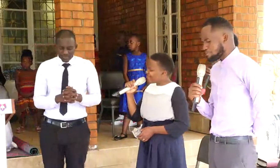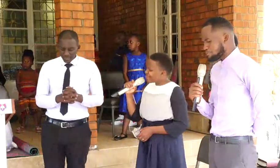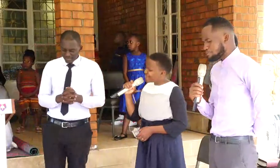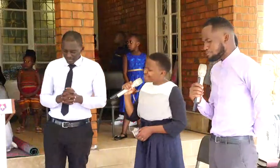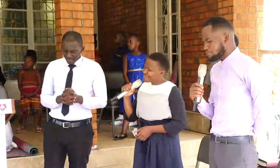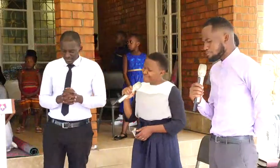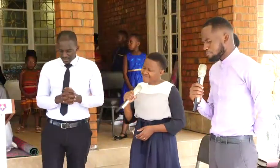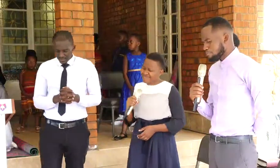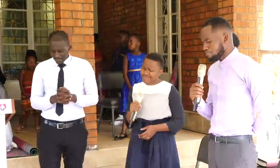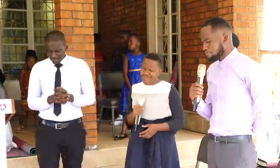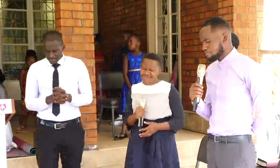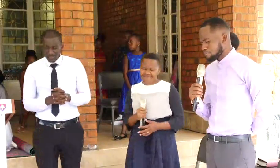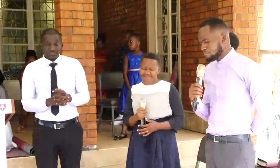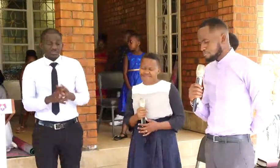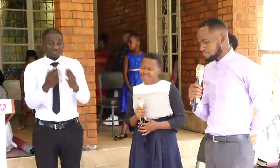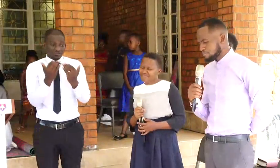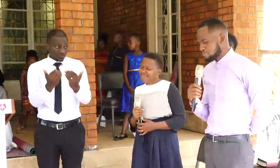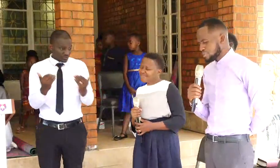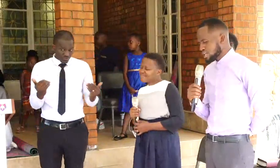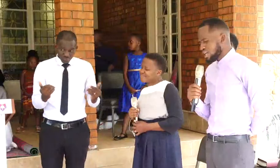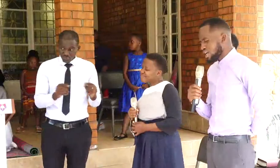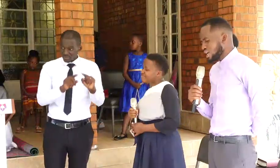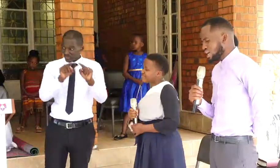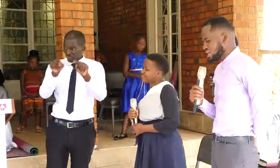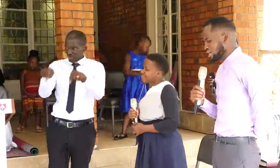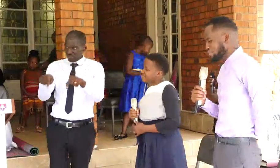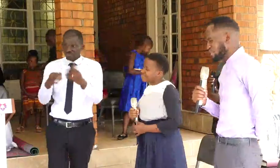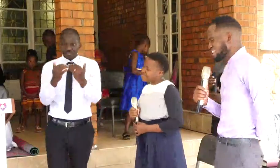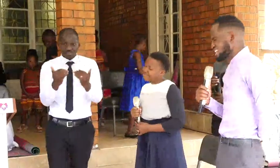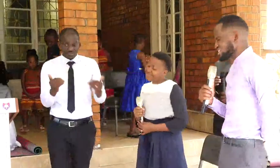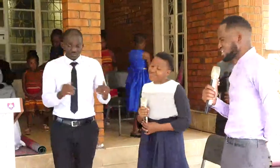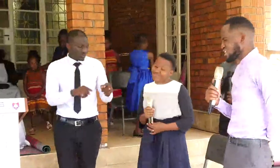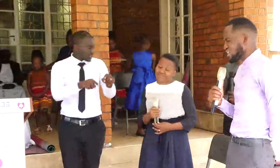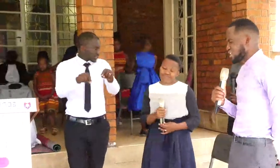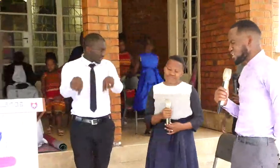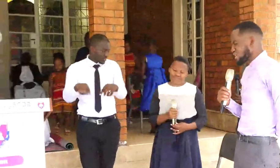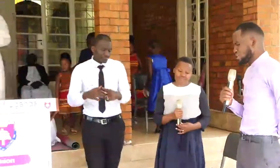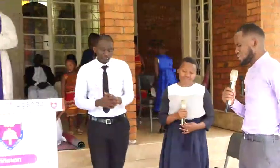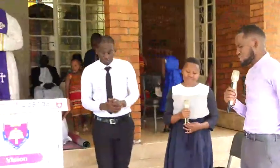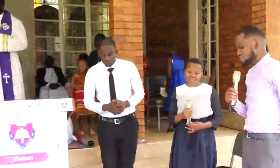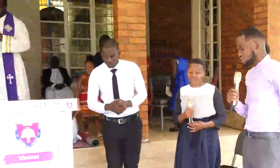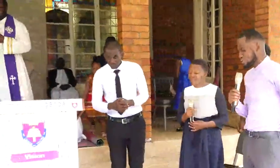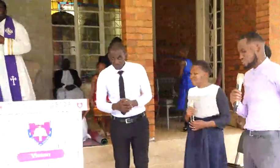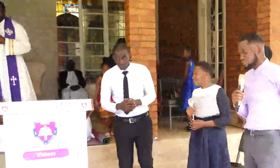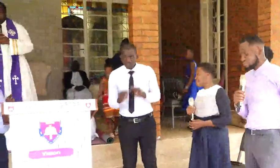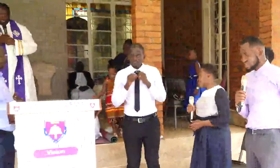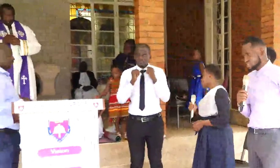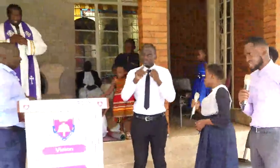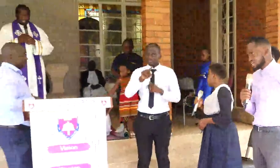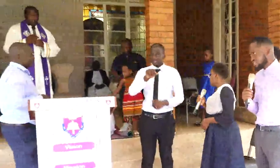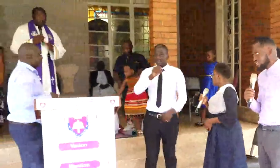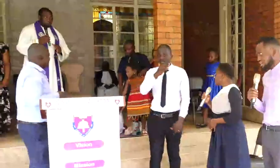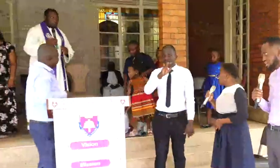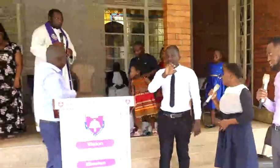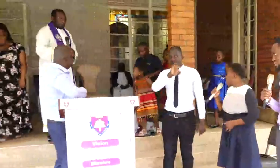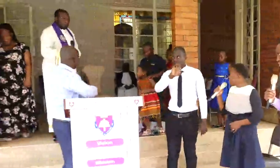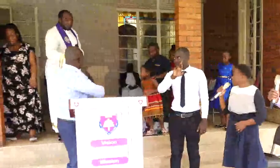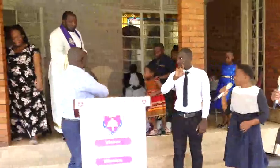tusabe abaana abato batuuke, abaana abato mutuuke wali musumba kafeero ate abasabire.